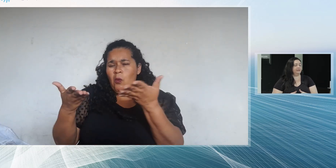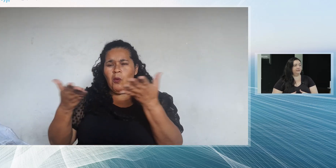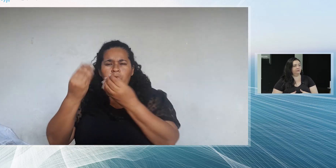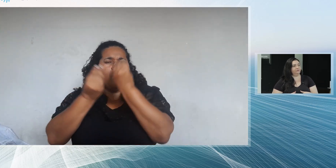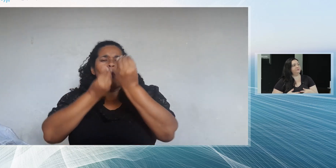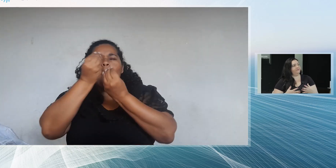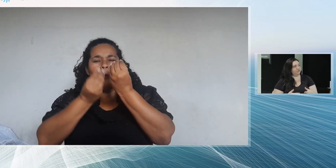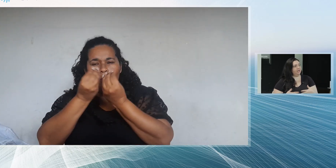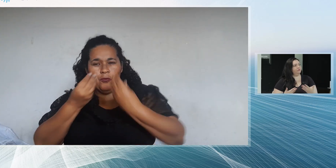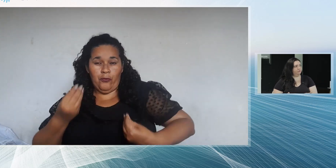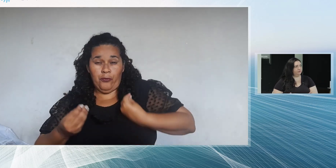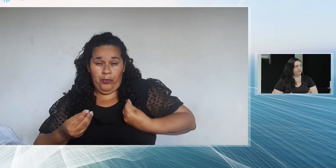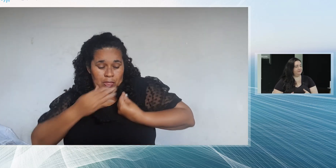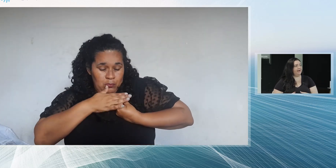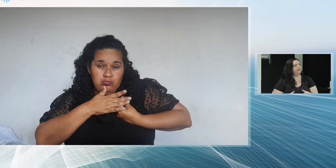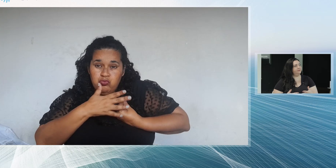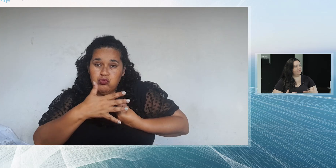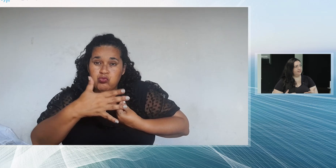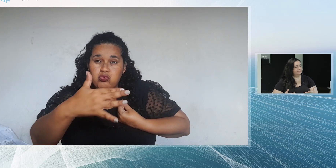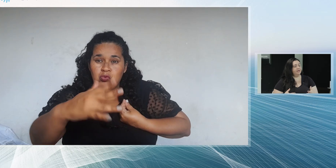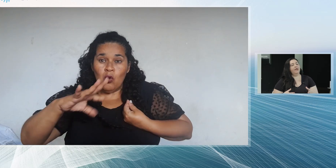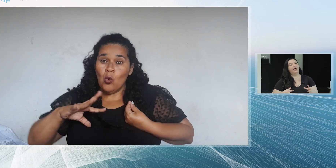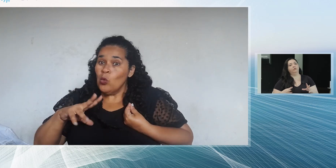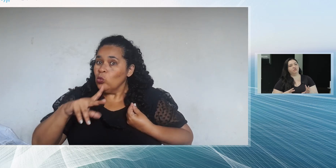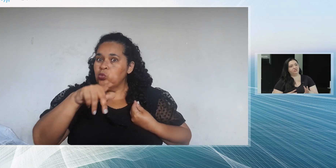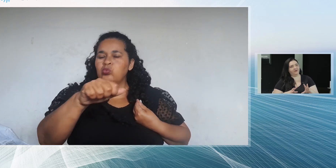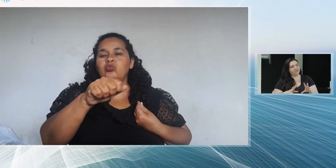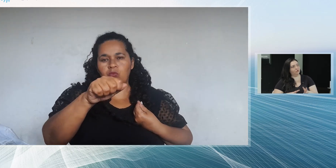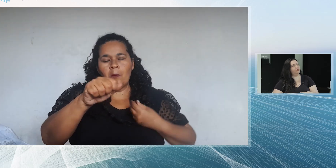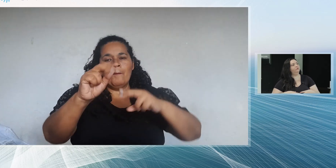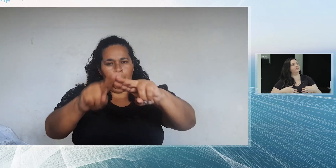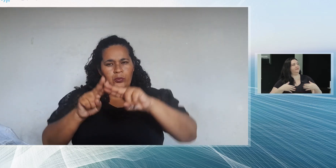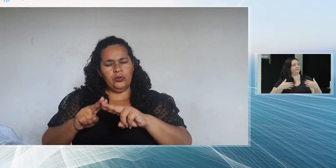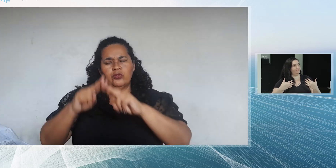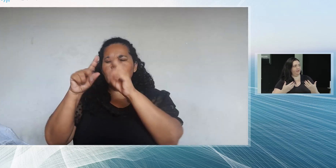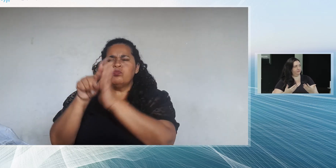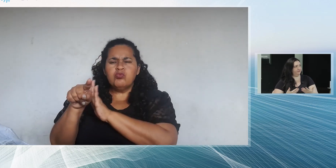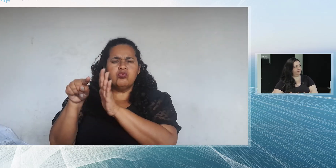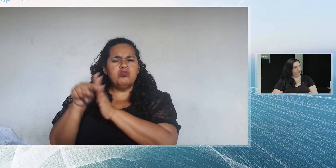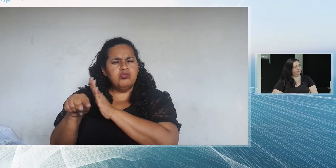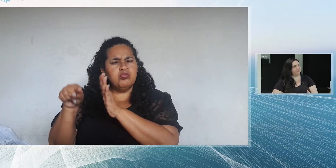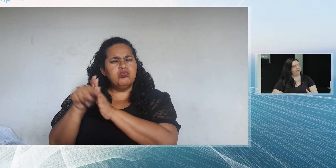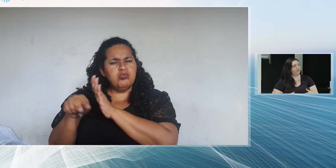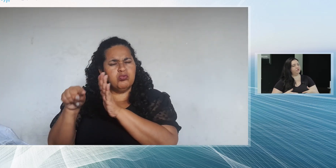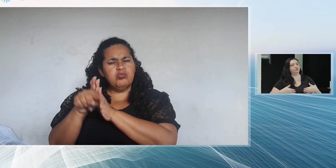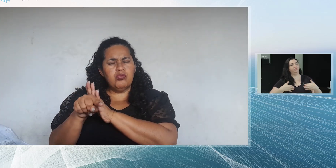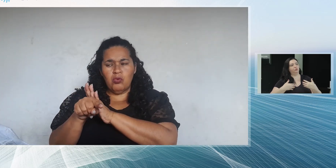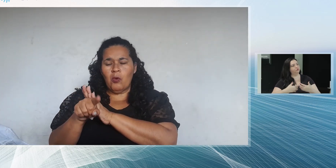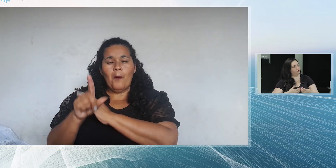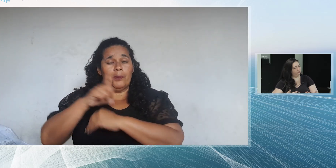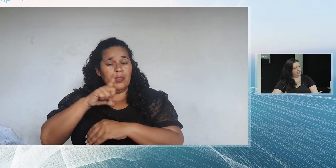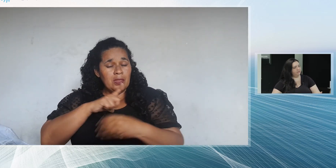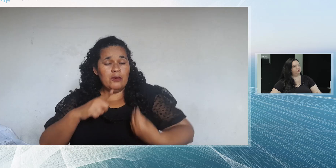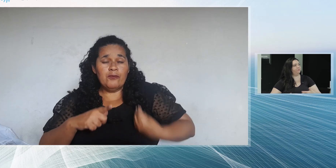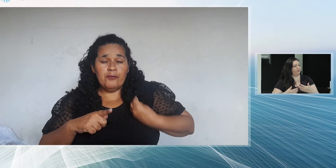idade. Então, eu preciso investigar tudo. Então, na anamnese é onde a gente faz todo esse levantamento da vida do paciente, de